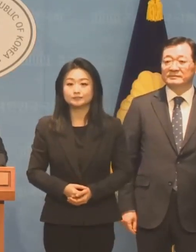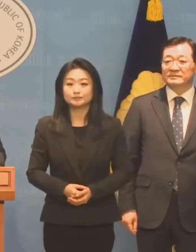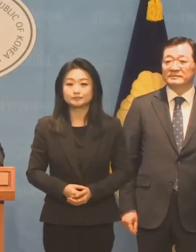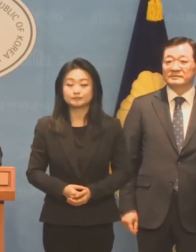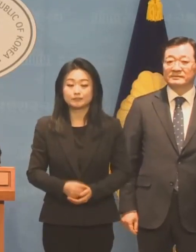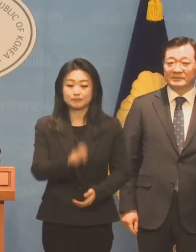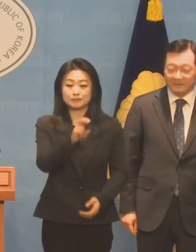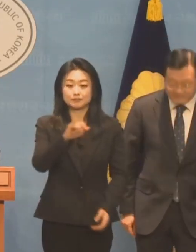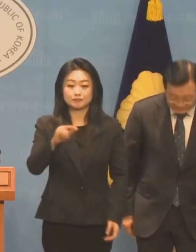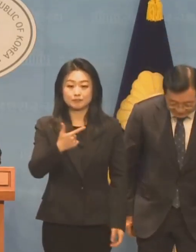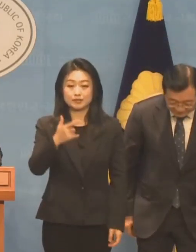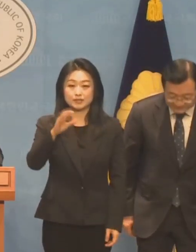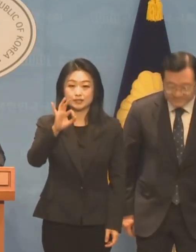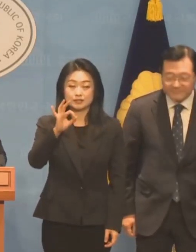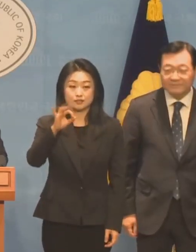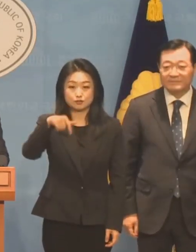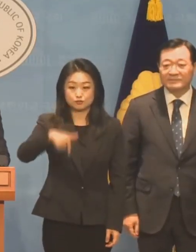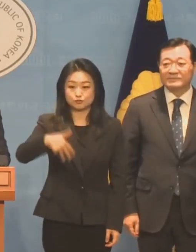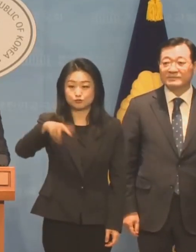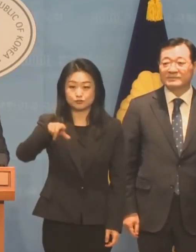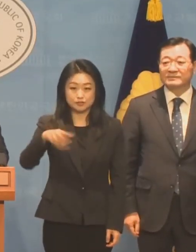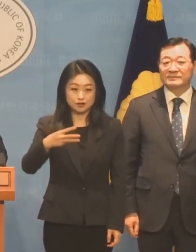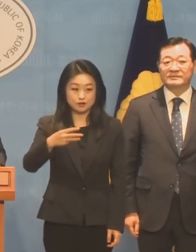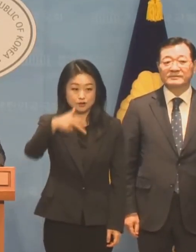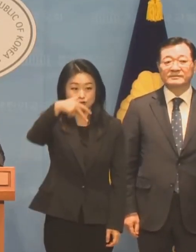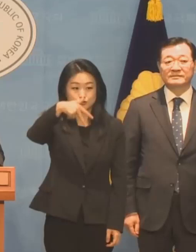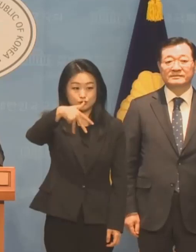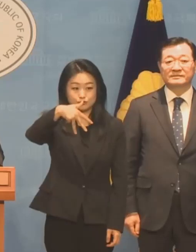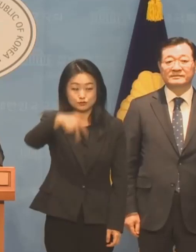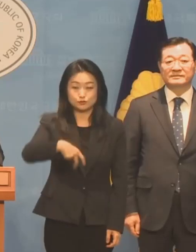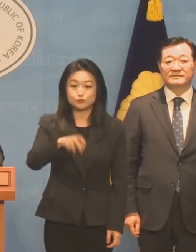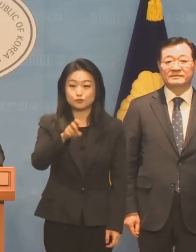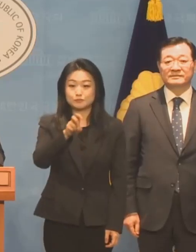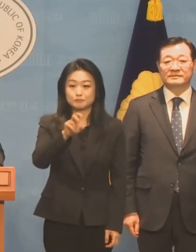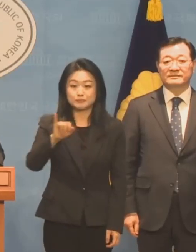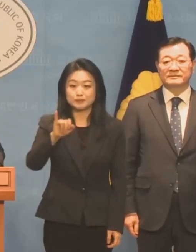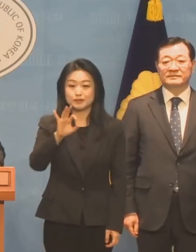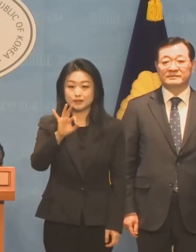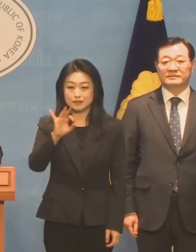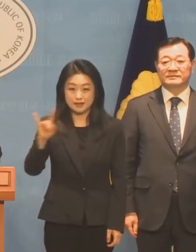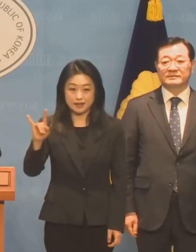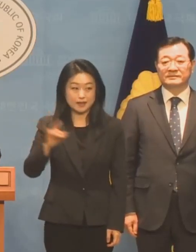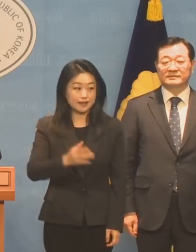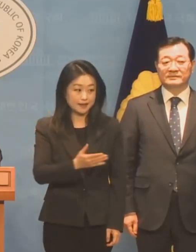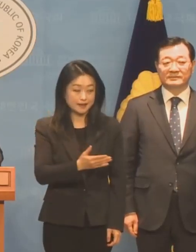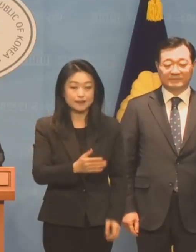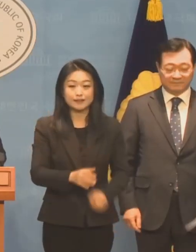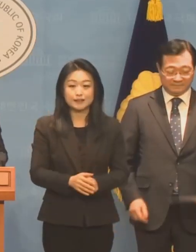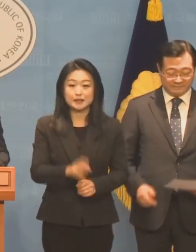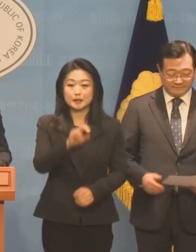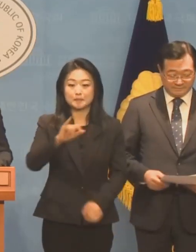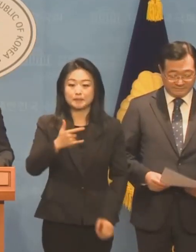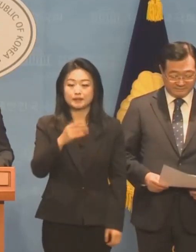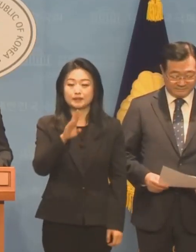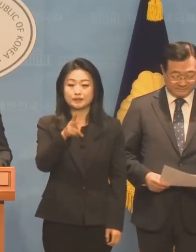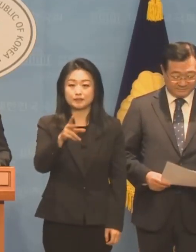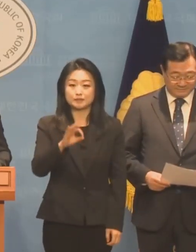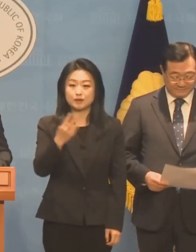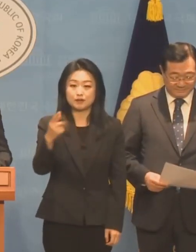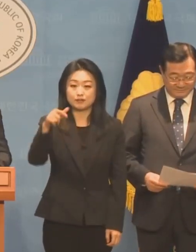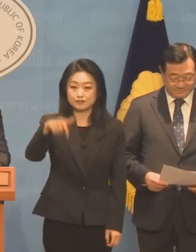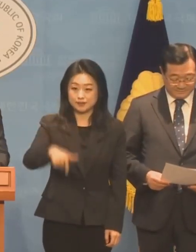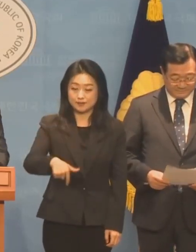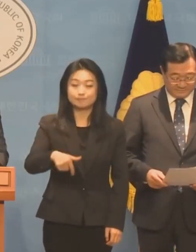그다음에 민홍철 의원님 참석해 주셨습니다. 추미애 의원님 참석해 주셨습니다. 네, 다음 민병덕 의원님 참석해